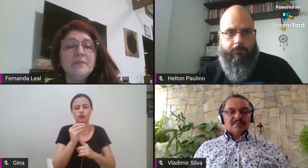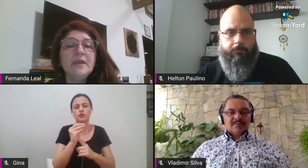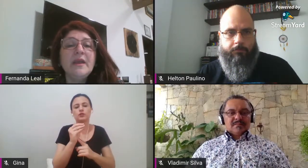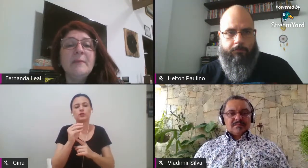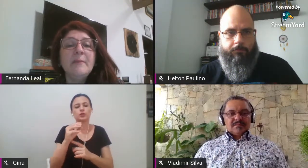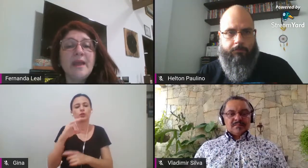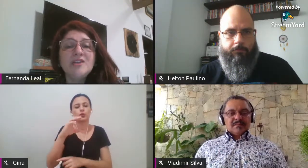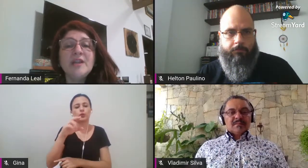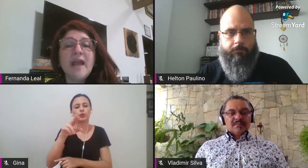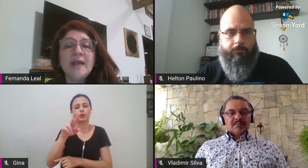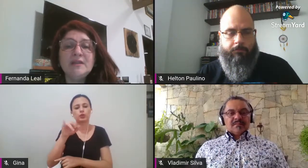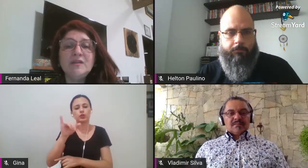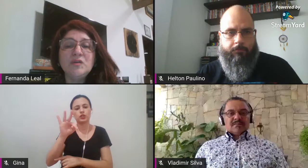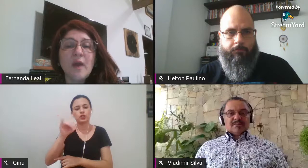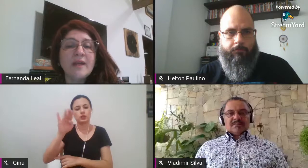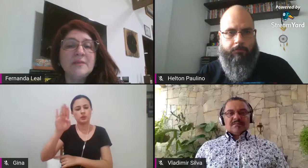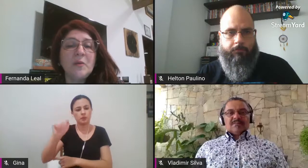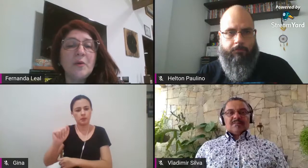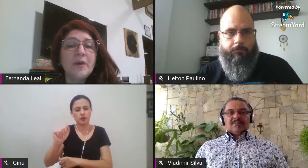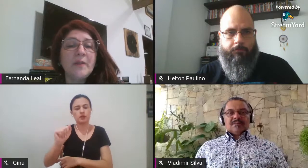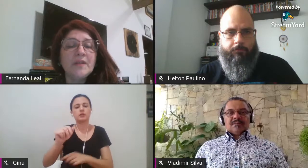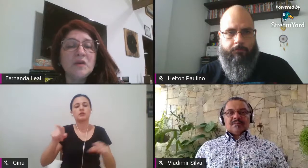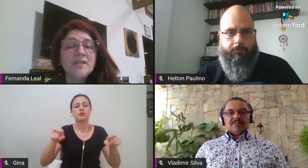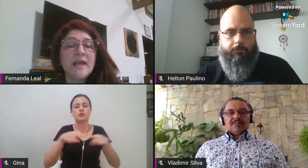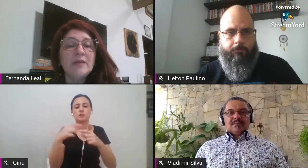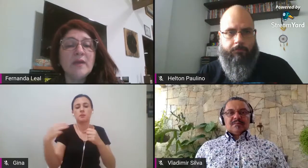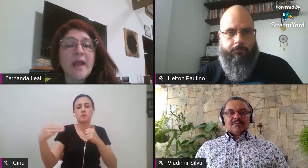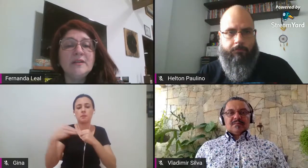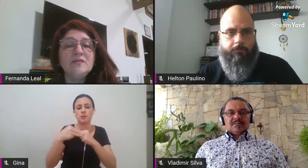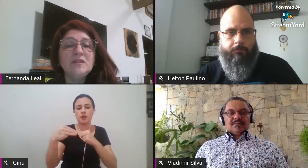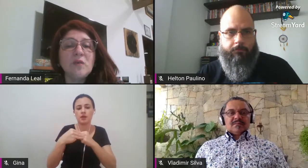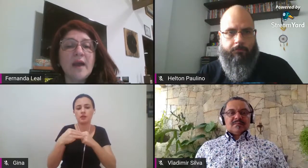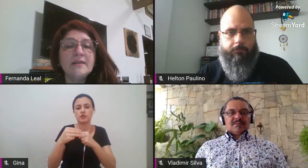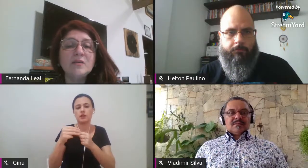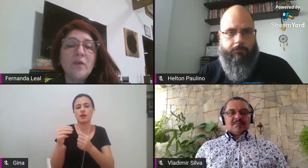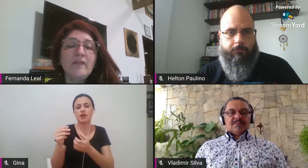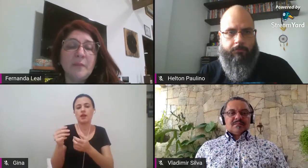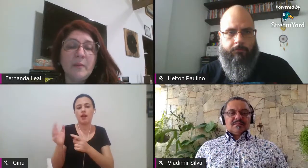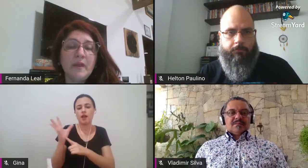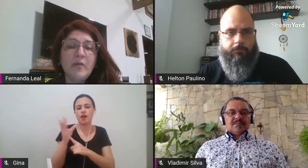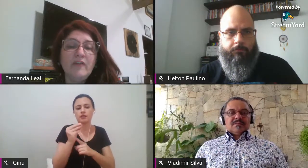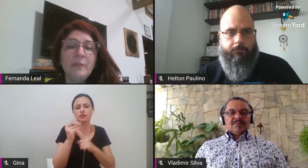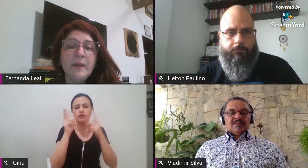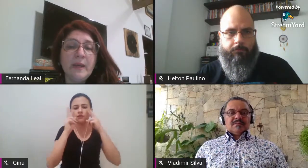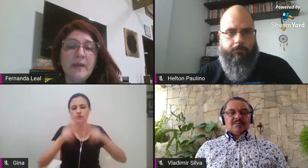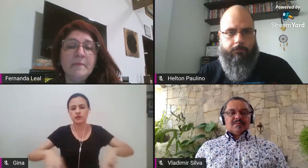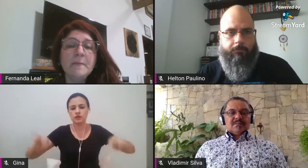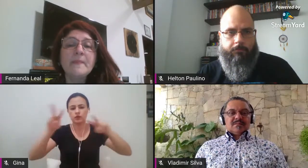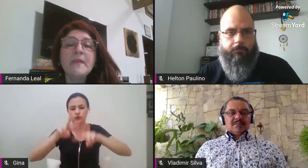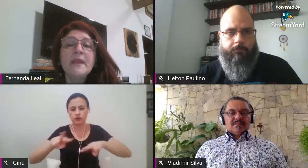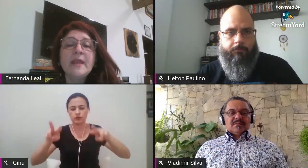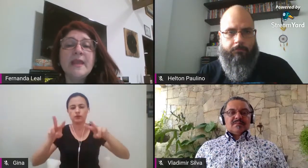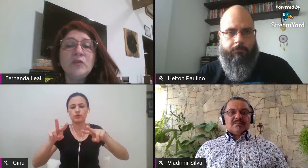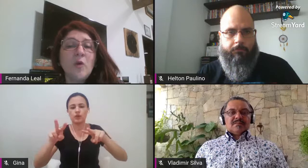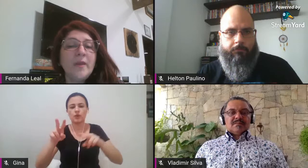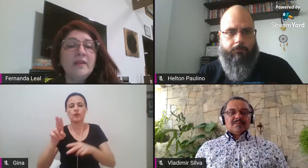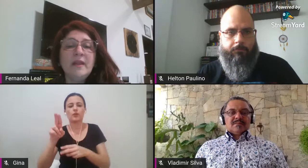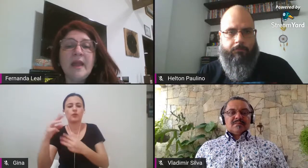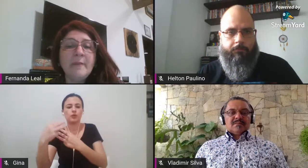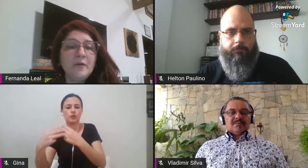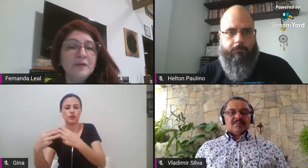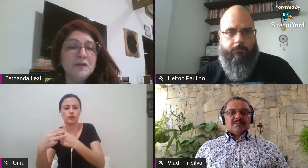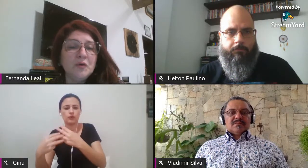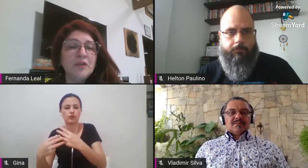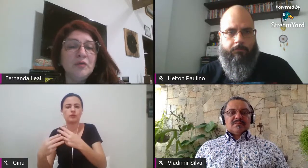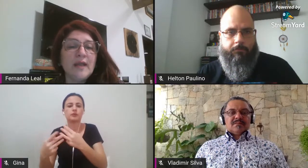Curitiba. Mestre em Artes Visuais pelo Programa Associado em Artes Visuais, UFPB-UFPE. E atualmente